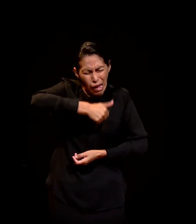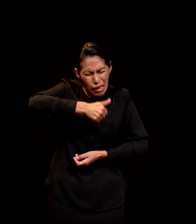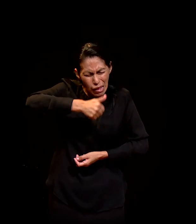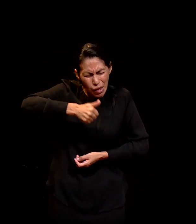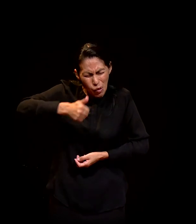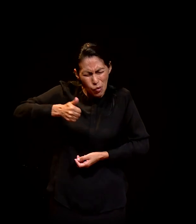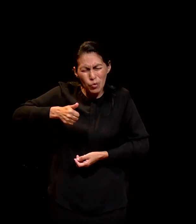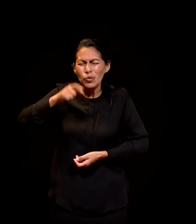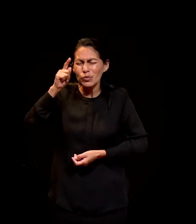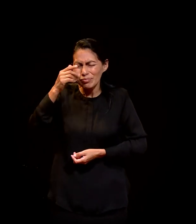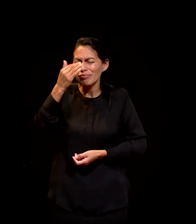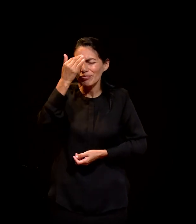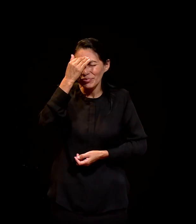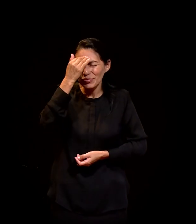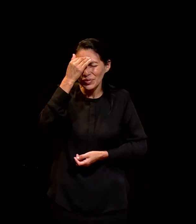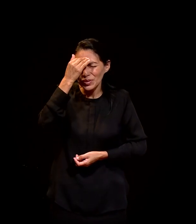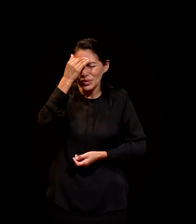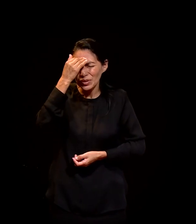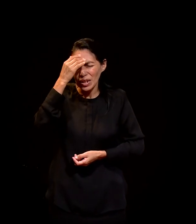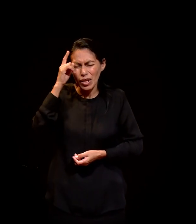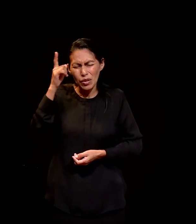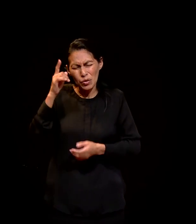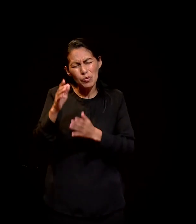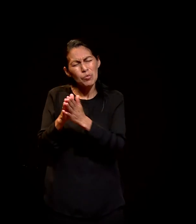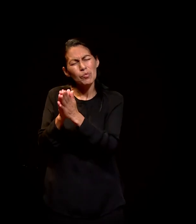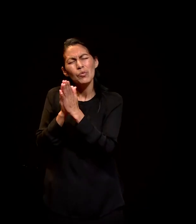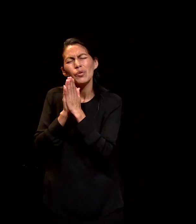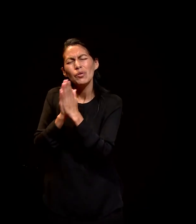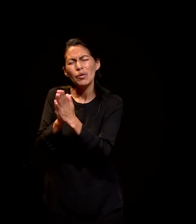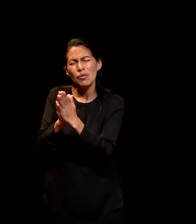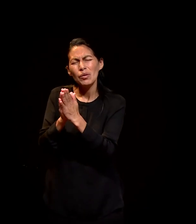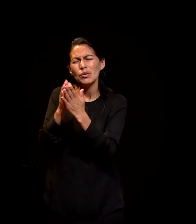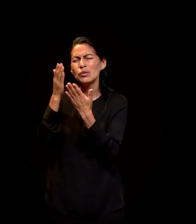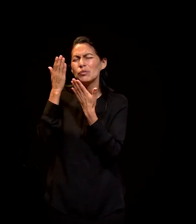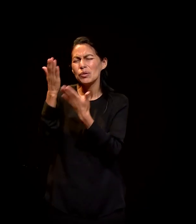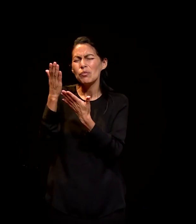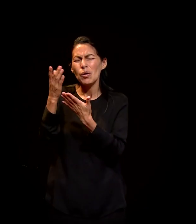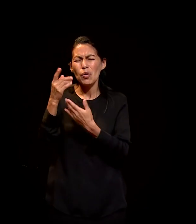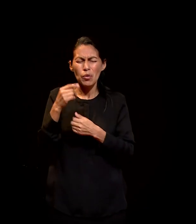señor te queremos pedir que tú seas propicio